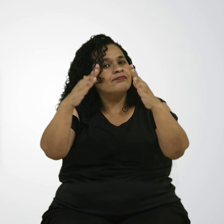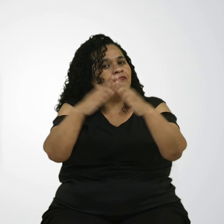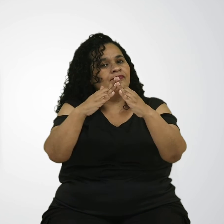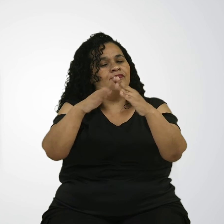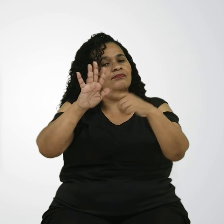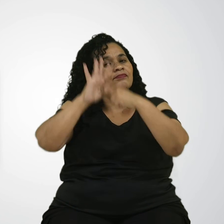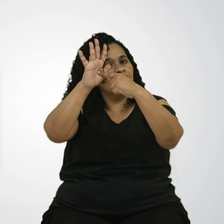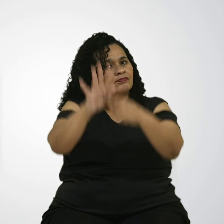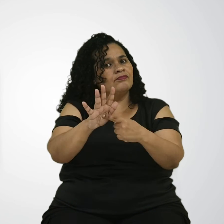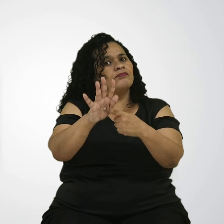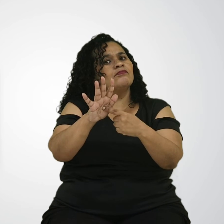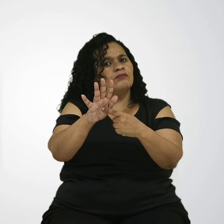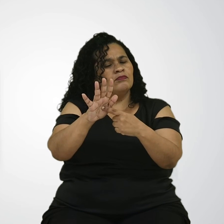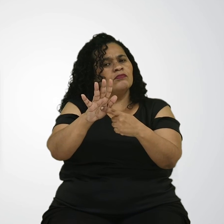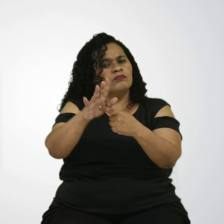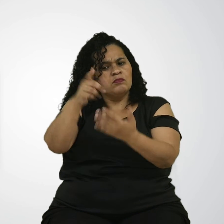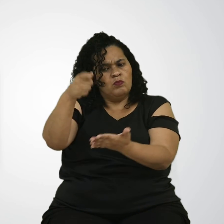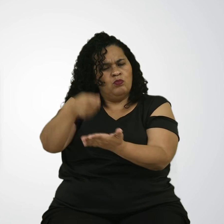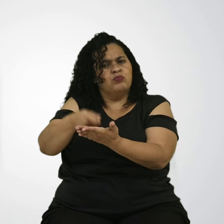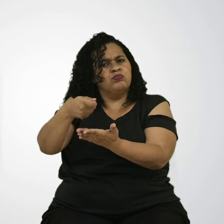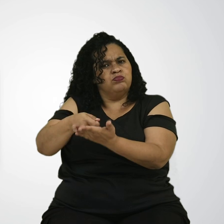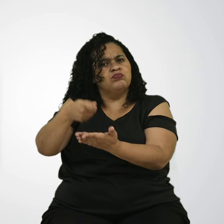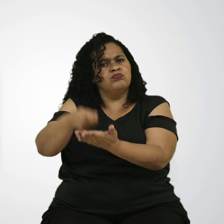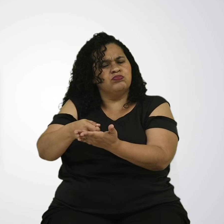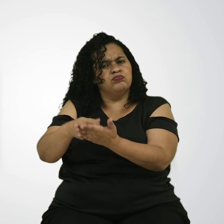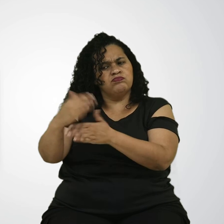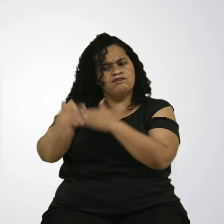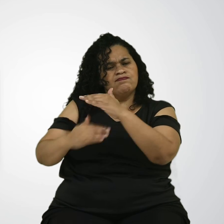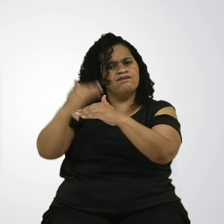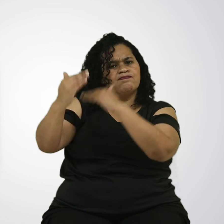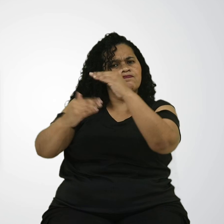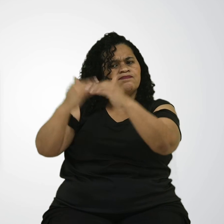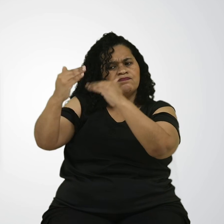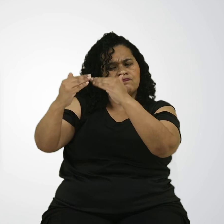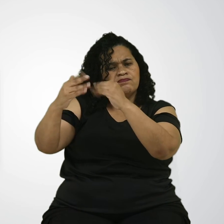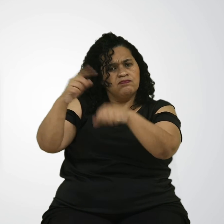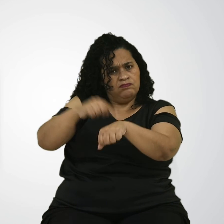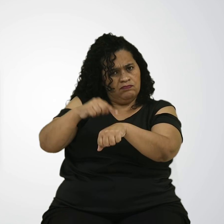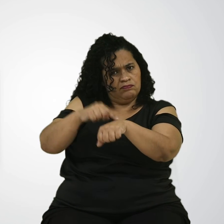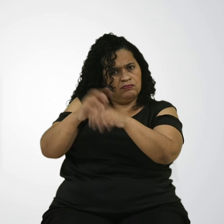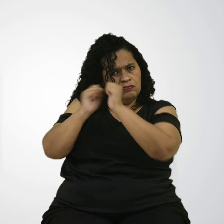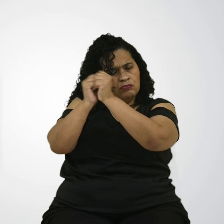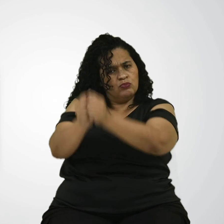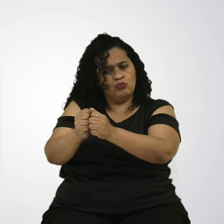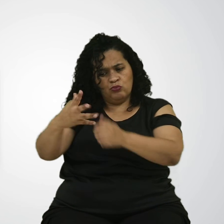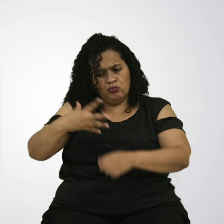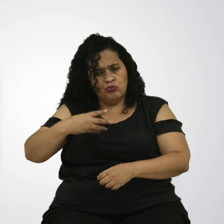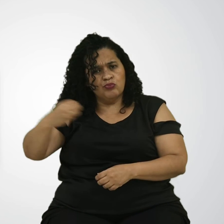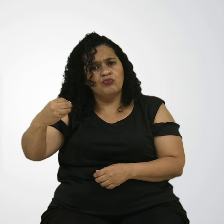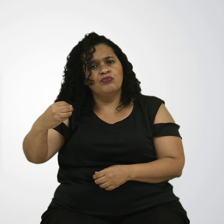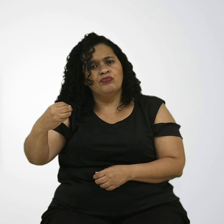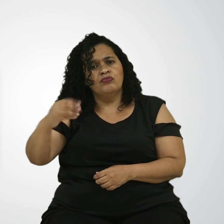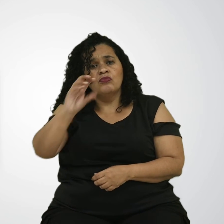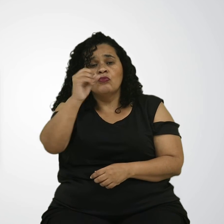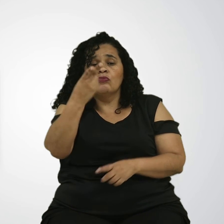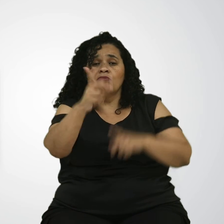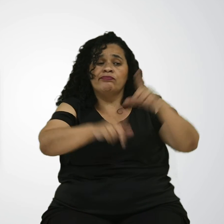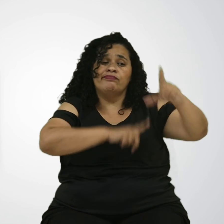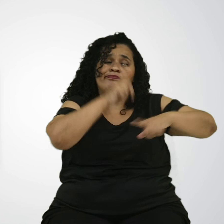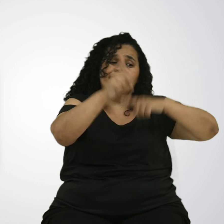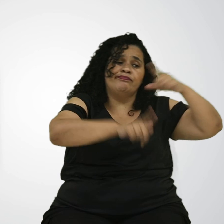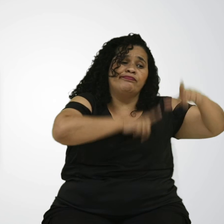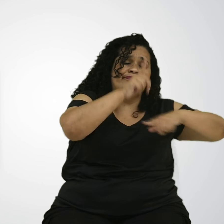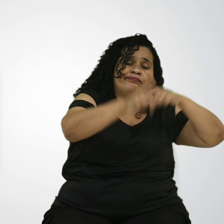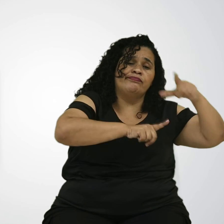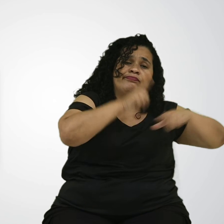que você ama os seus filhos? Você desenvolve tempo com os seus filhos? Você tira tempo com os seus filhos? Você tem trabalhado tanto que não tem tempo para